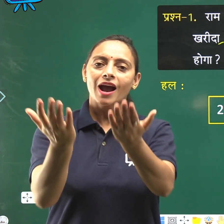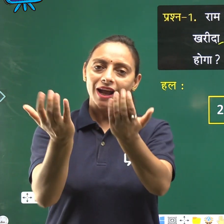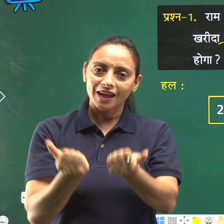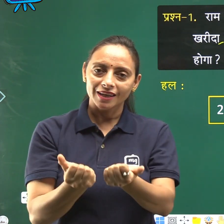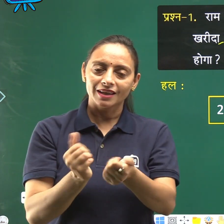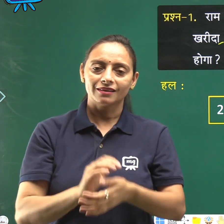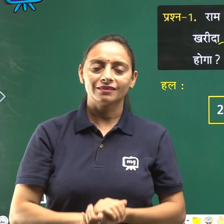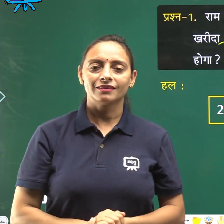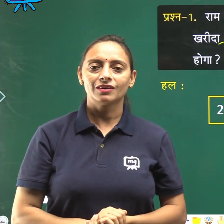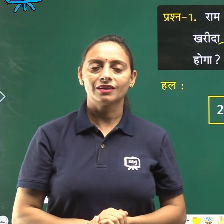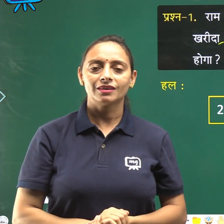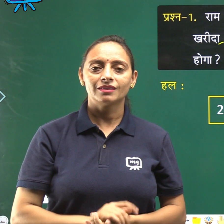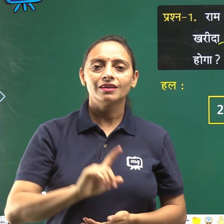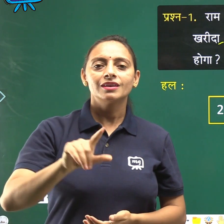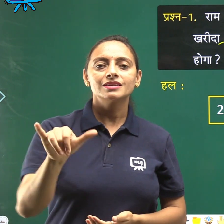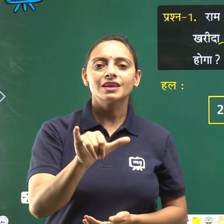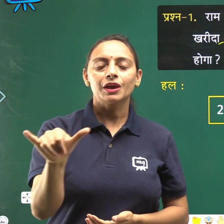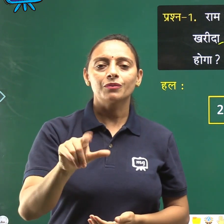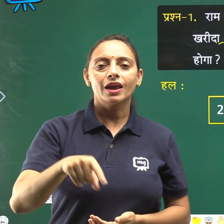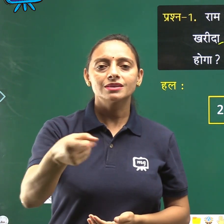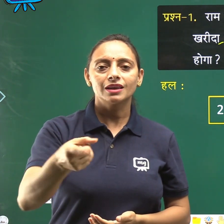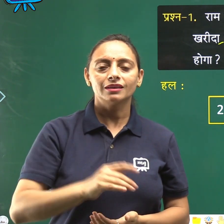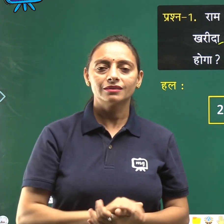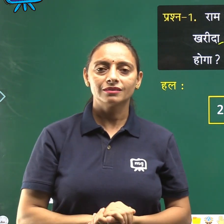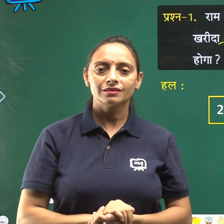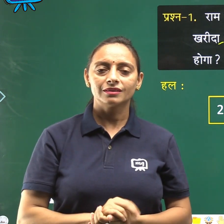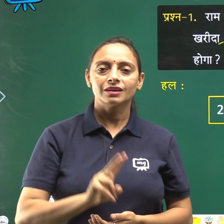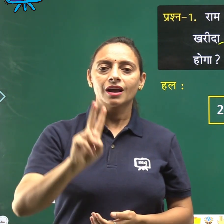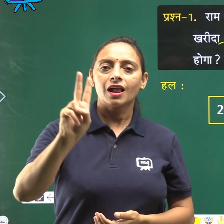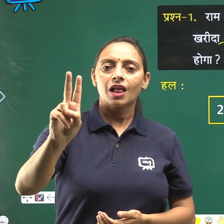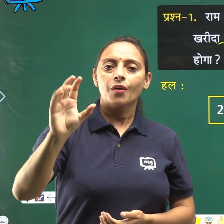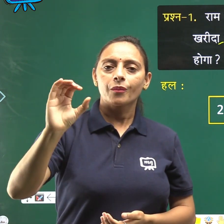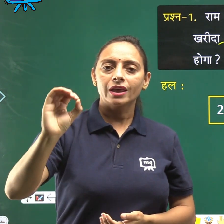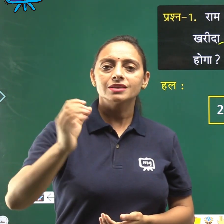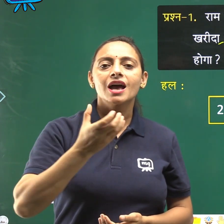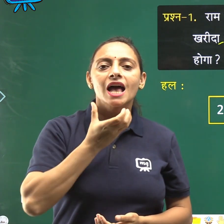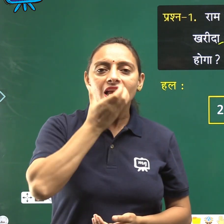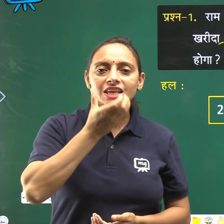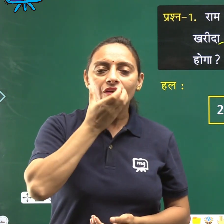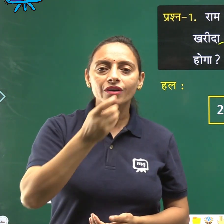खरीदा। ऐसे ही 20 सेब का मूल्य